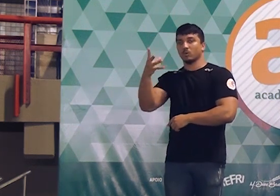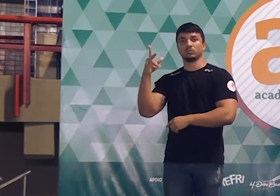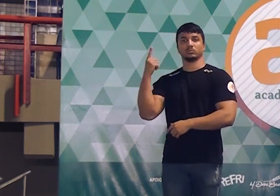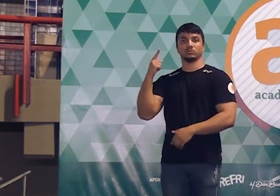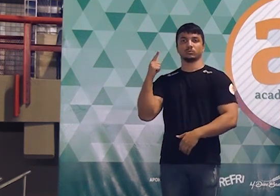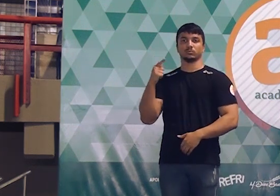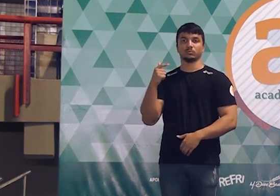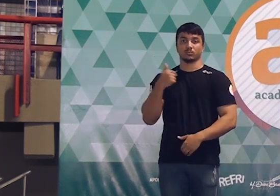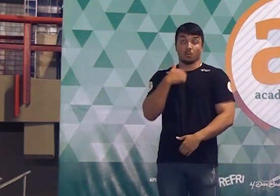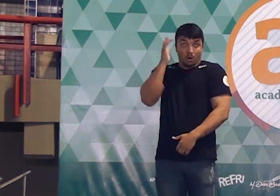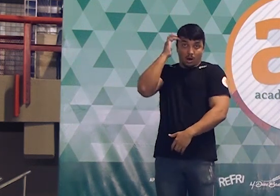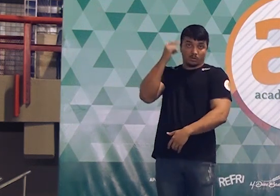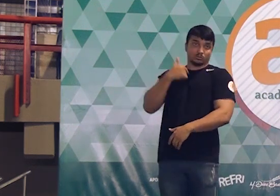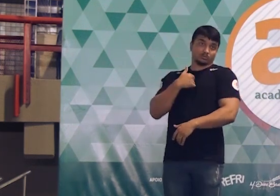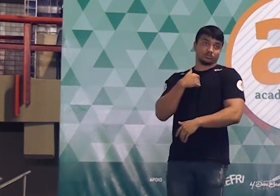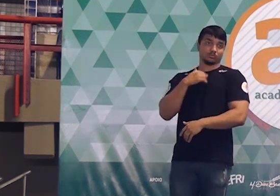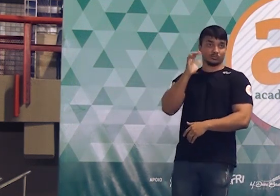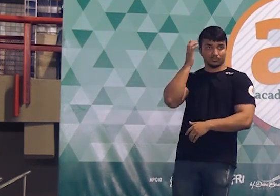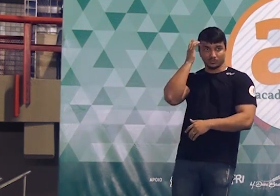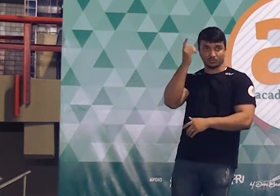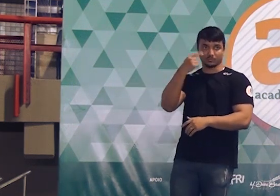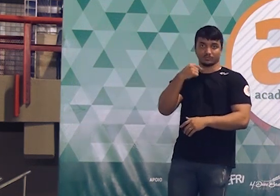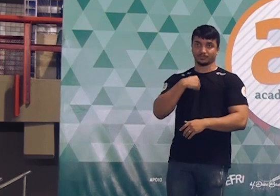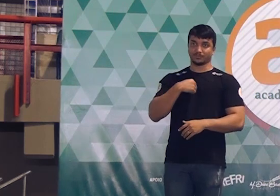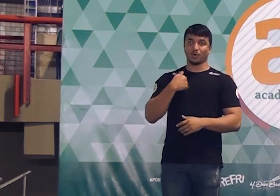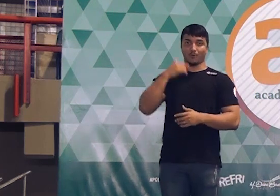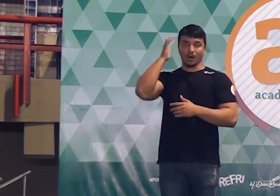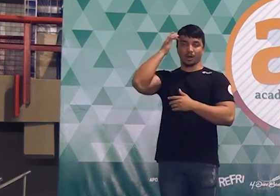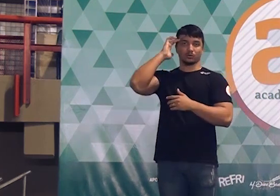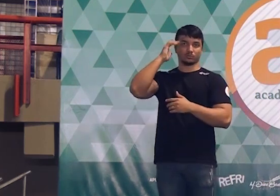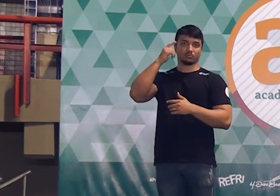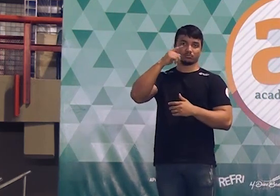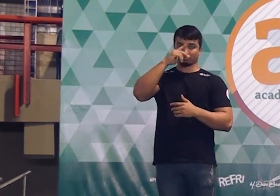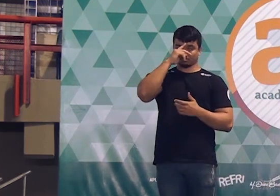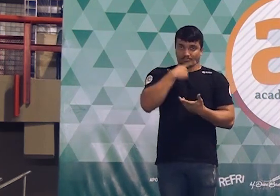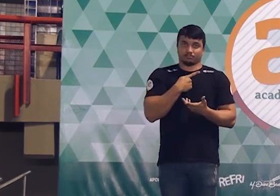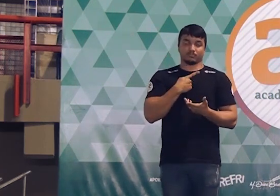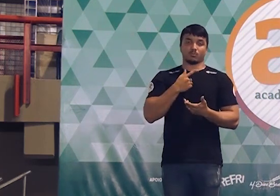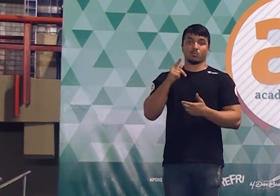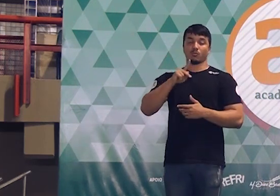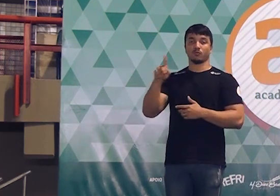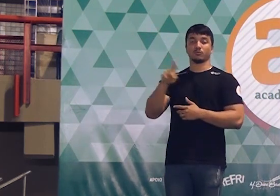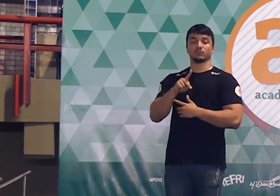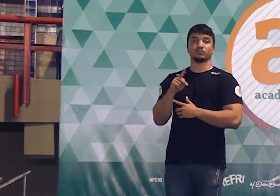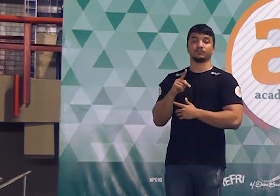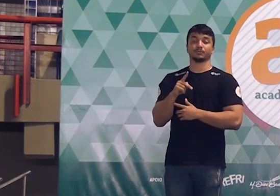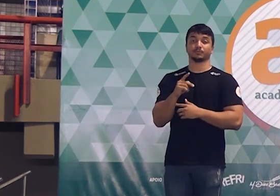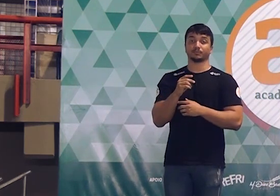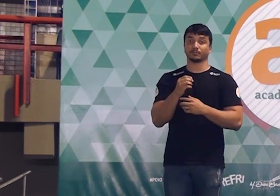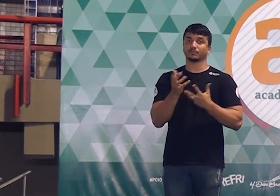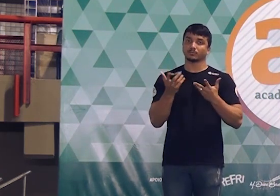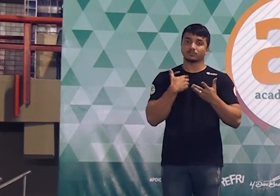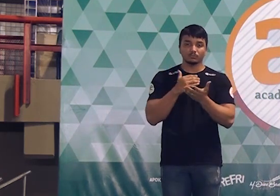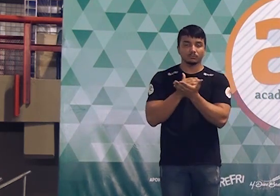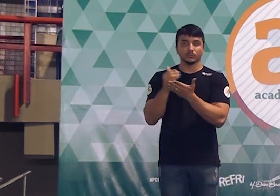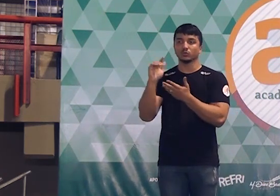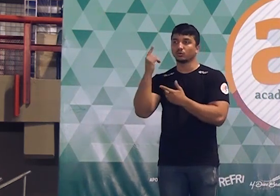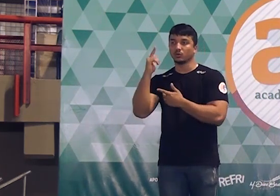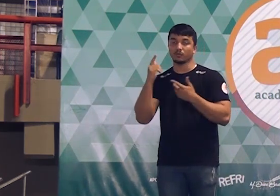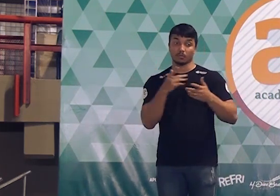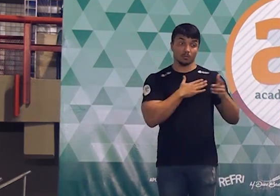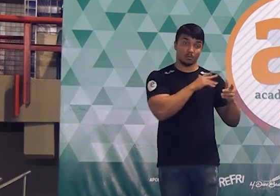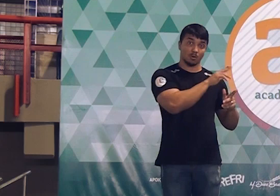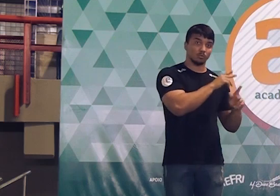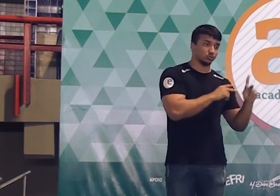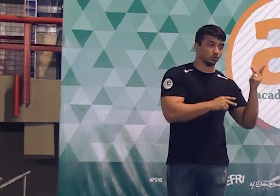Eu não sei, eu acho. Não sei se vocês vão achar, mas eu acho. E aí eu fui fazer geografia. Comecei, meu irmão foi fazer